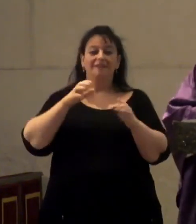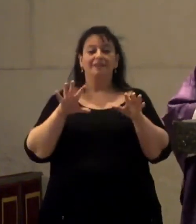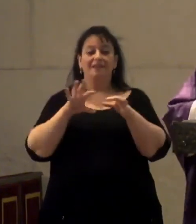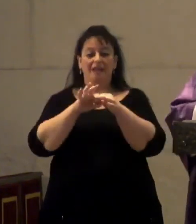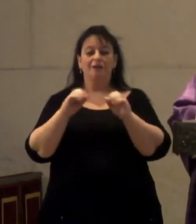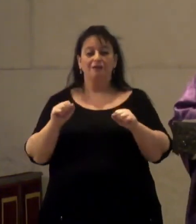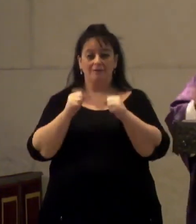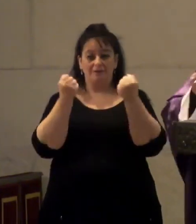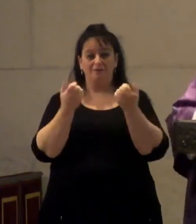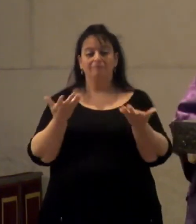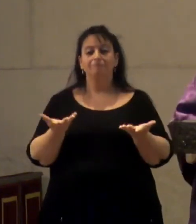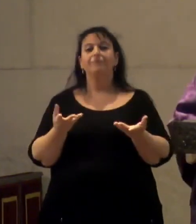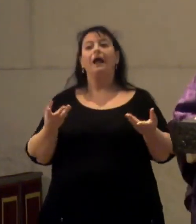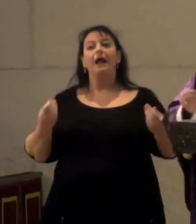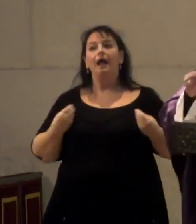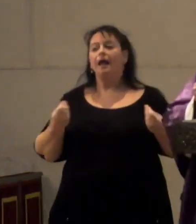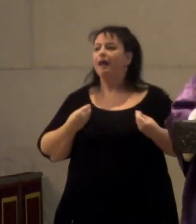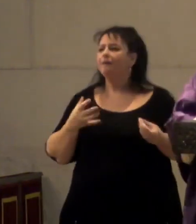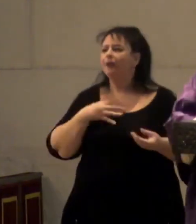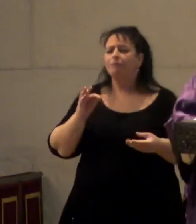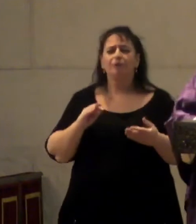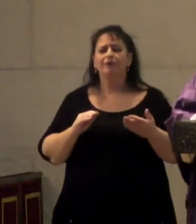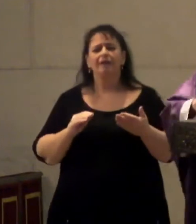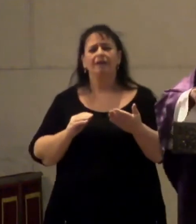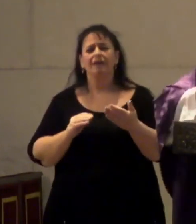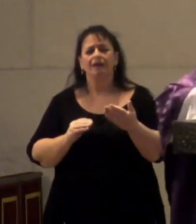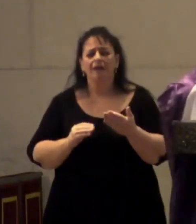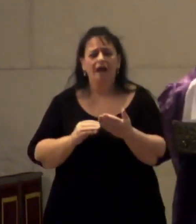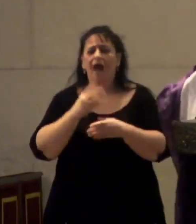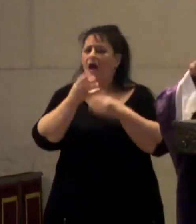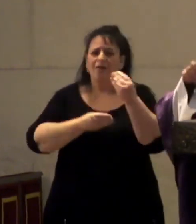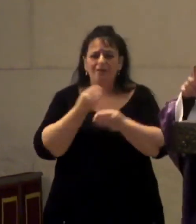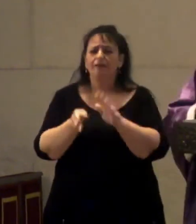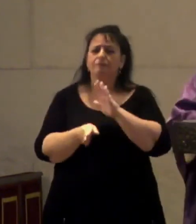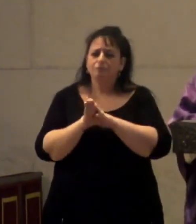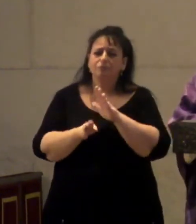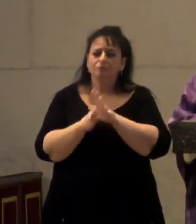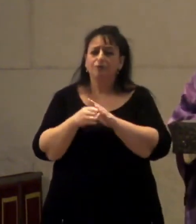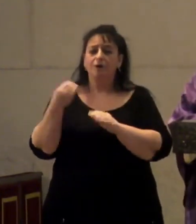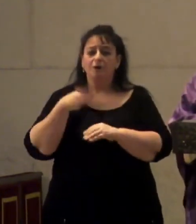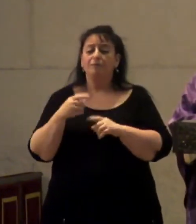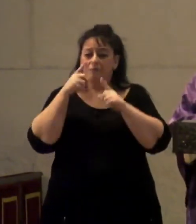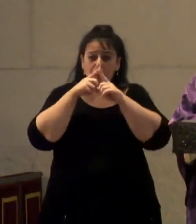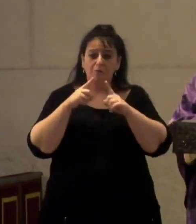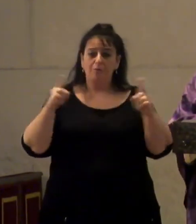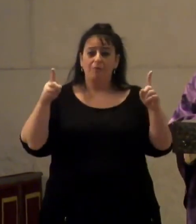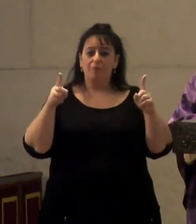vida se puede estar produciendo constantemente lo que a lo largo del año vamos